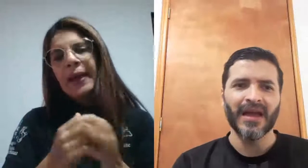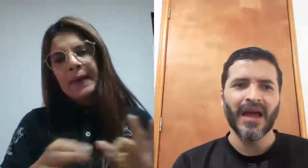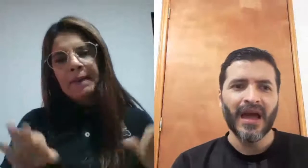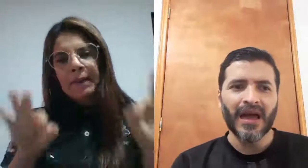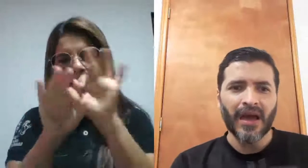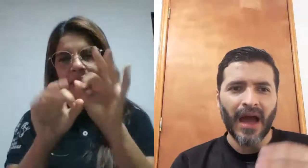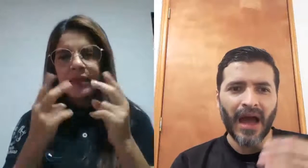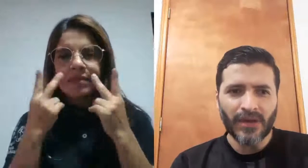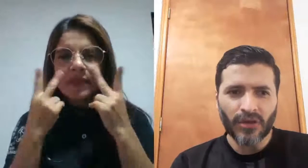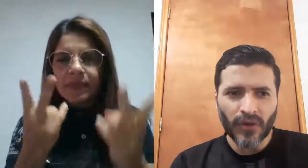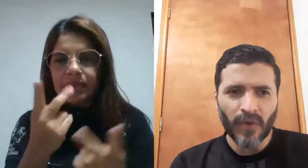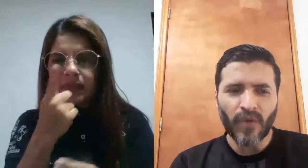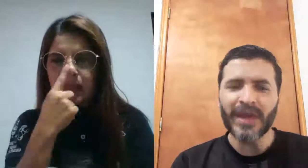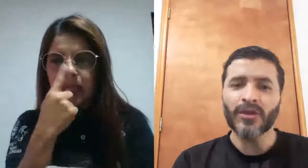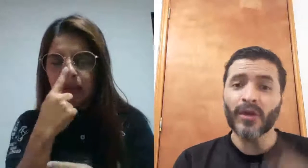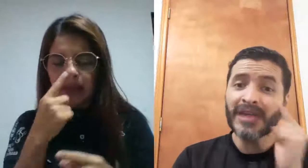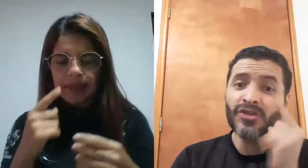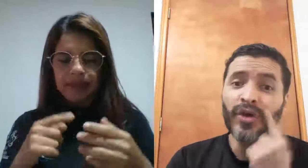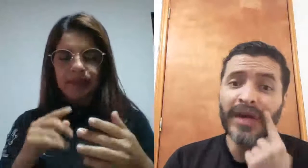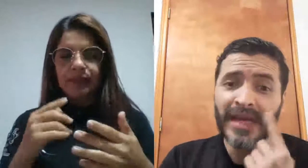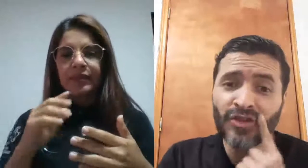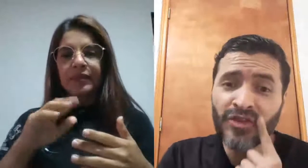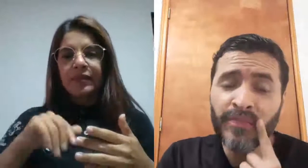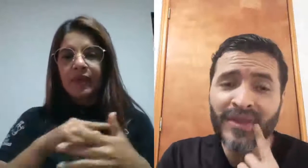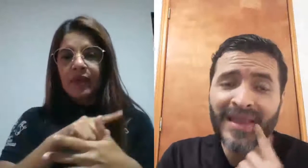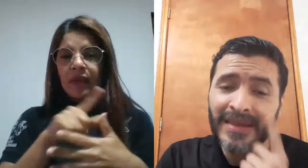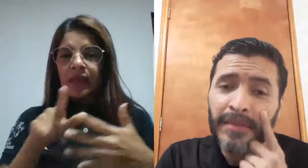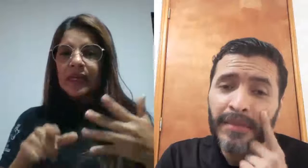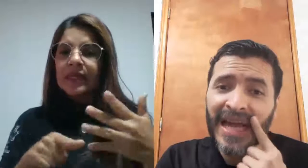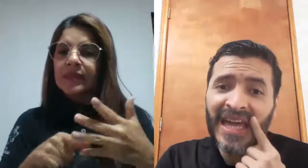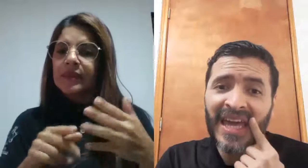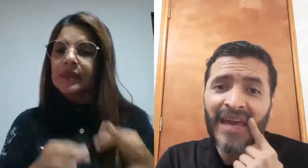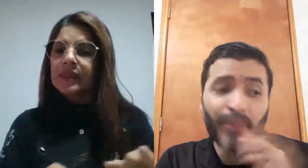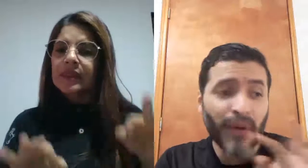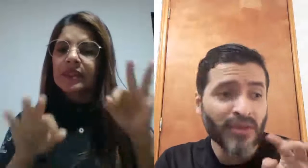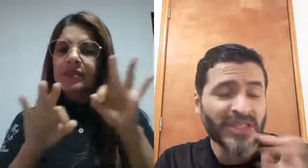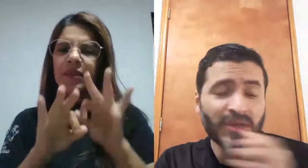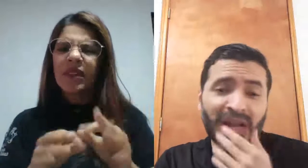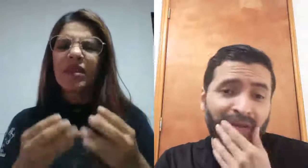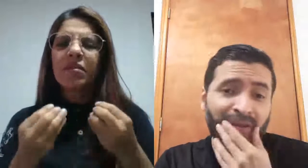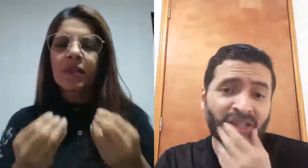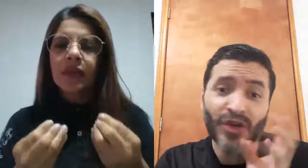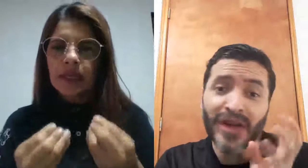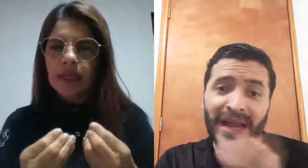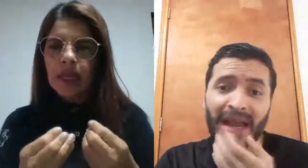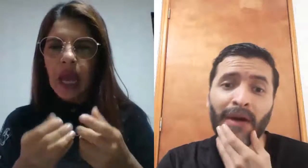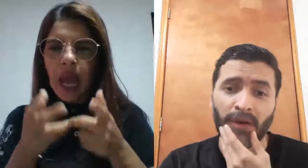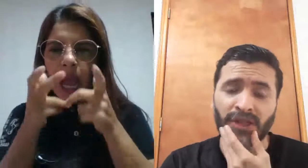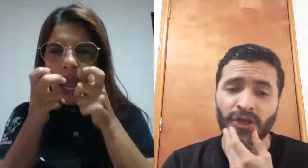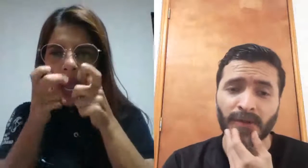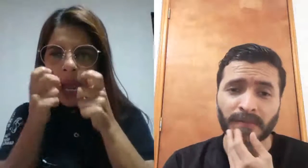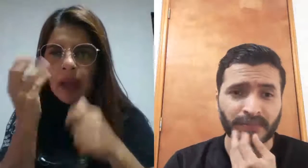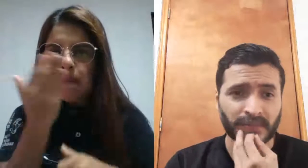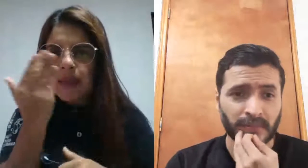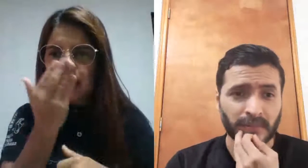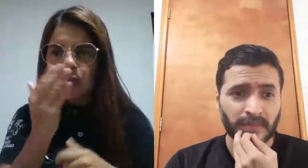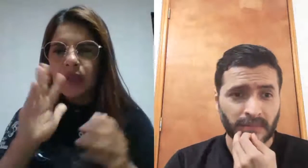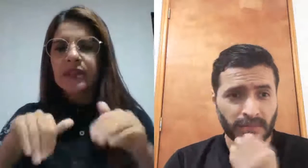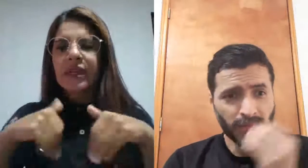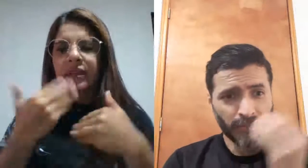importante. Hay otro documento, eso es importante para que podamos hacer una reflexión en la